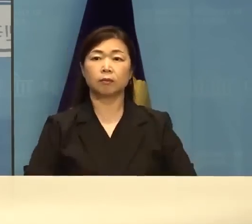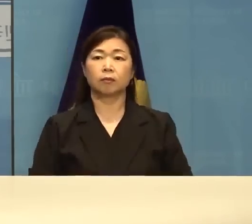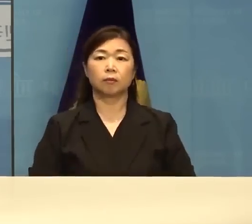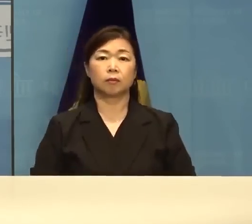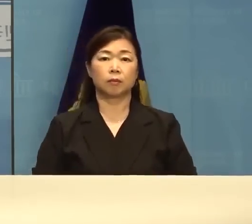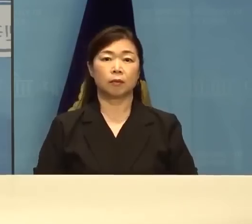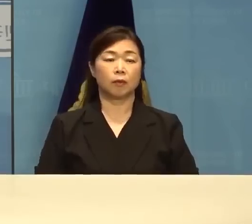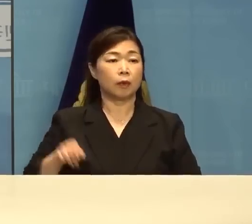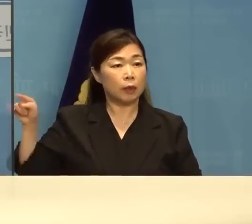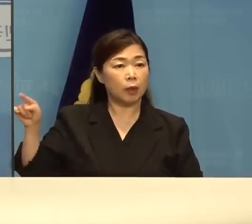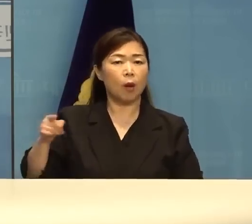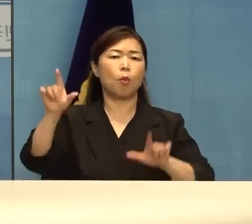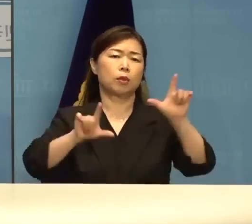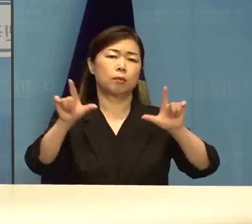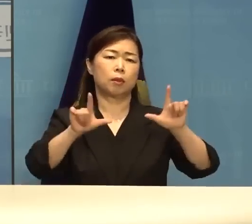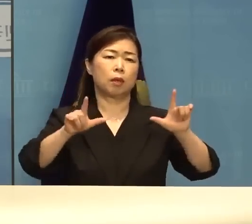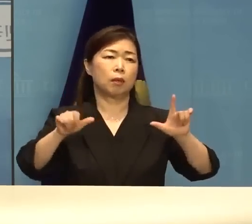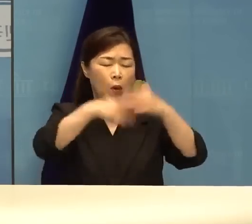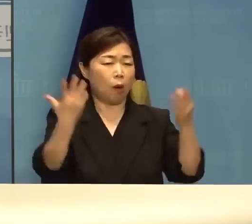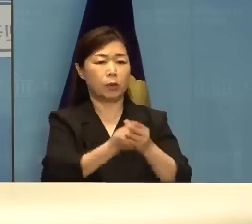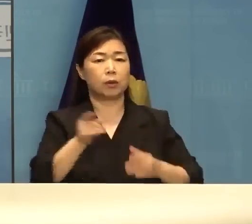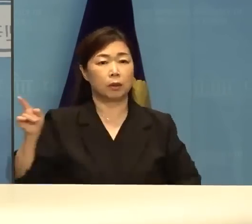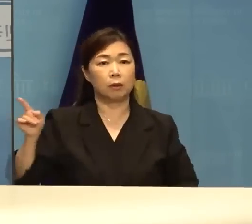지금 이런 모습들로 다 있습니다.